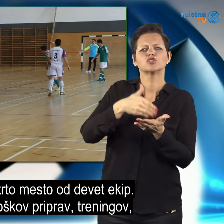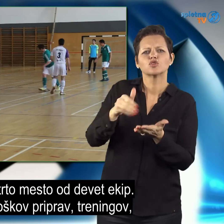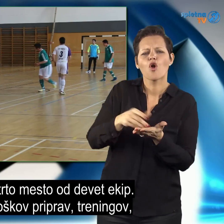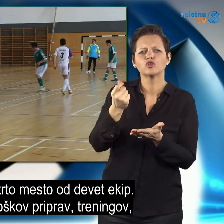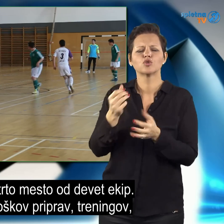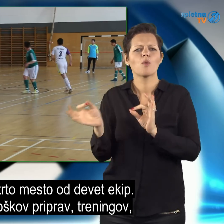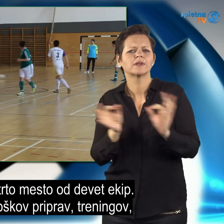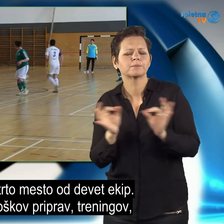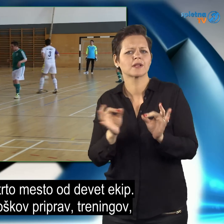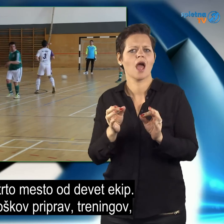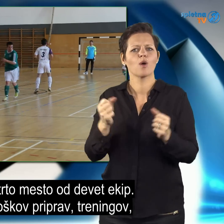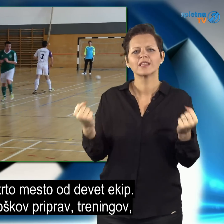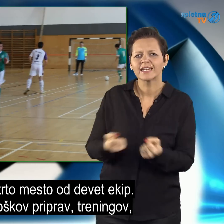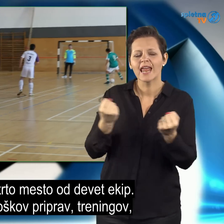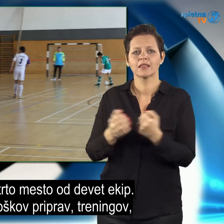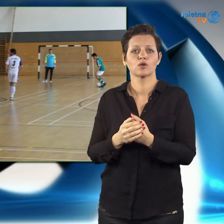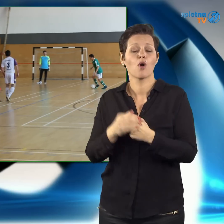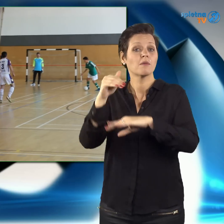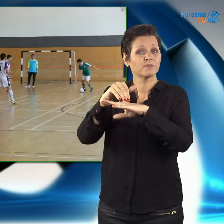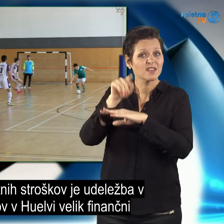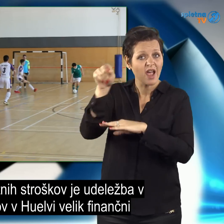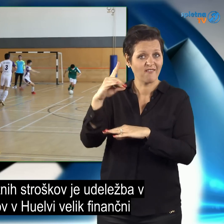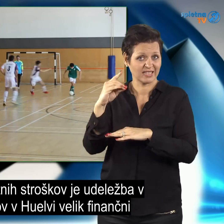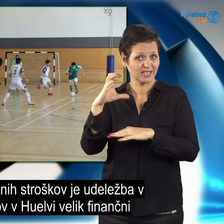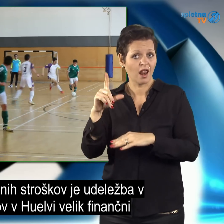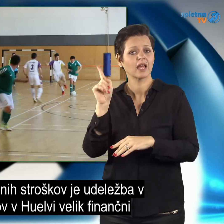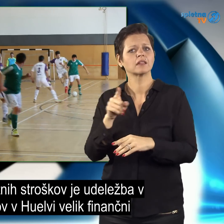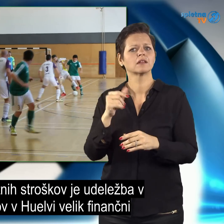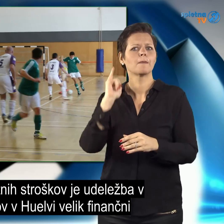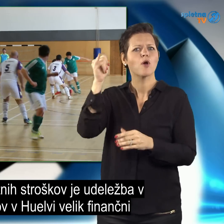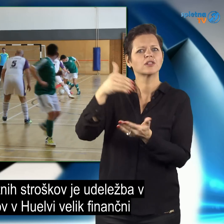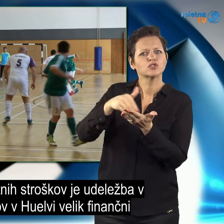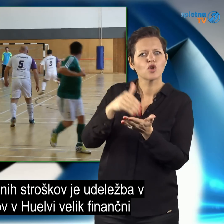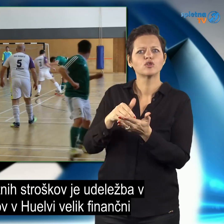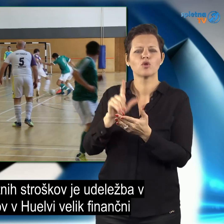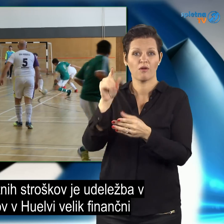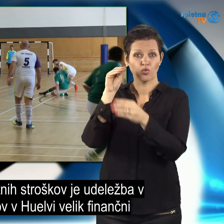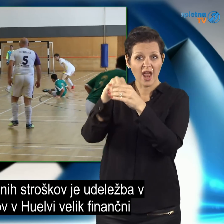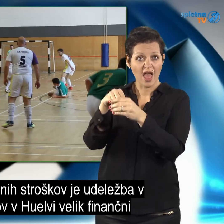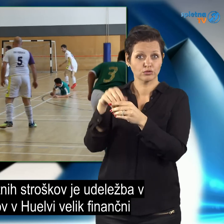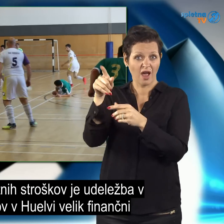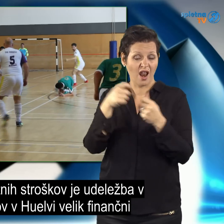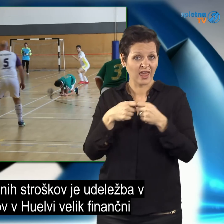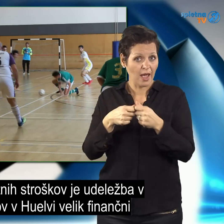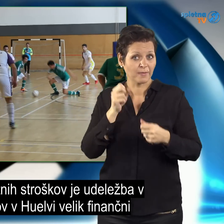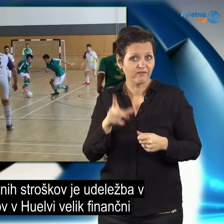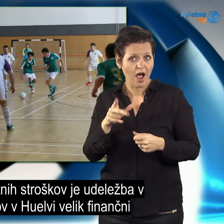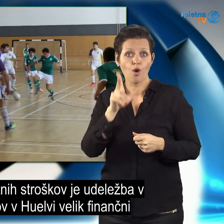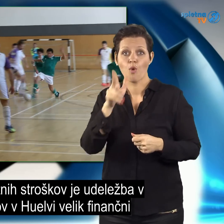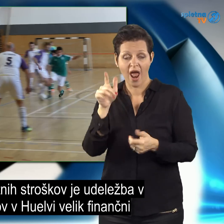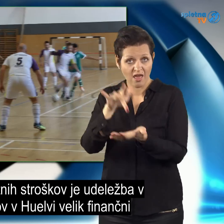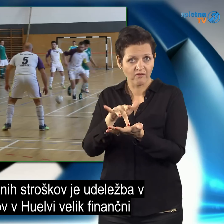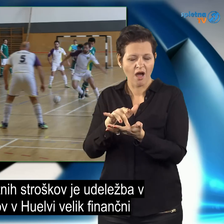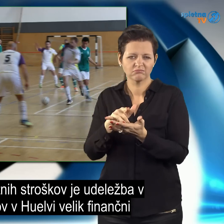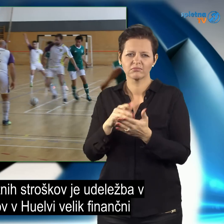Zaradi stroškov priprav, treningov, prijav ter potnih stroškov je udeležba v Ligi prvakov v Helvi velik finančni zalogaj, ki